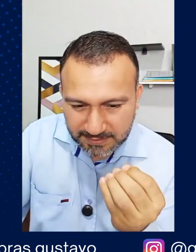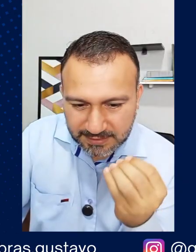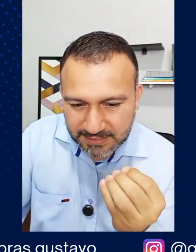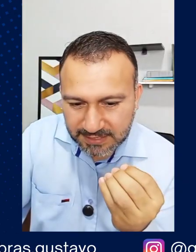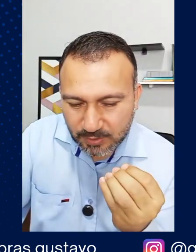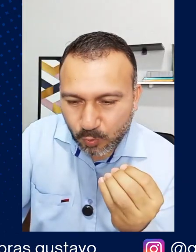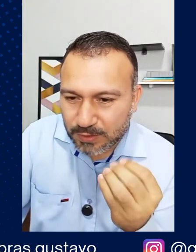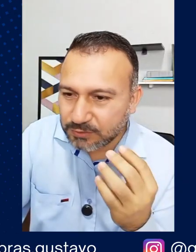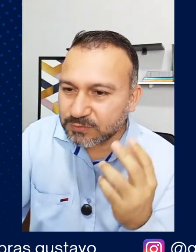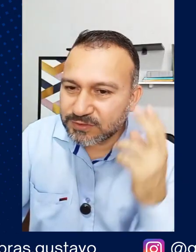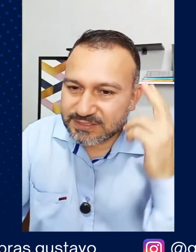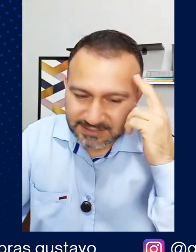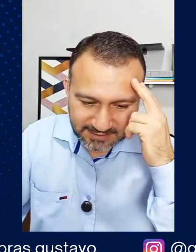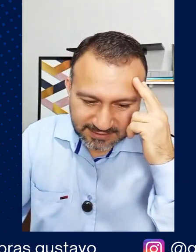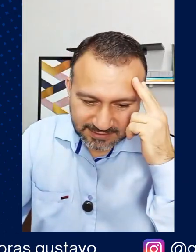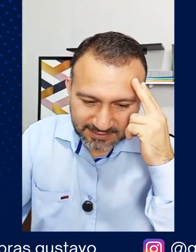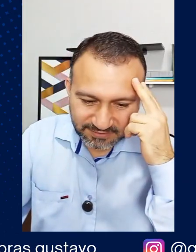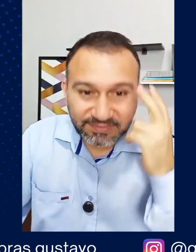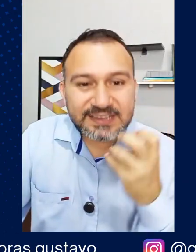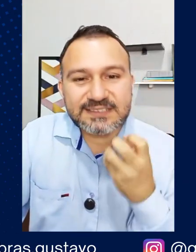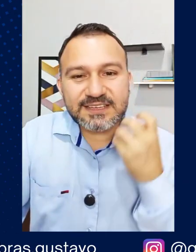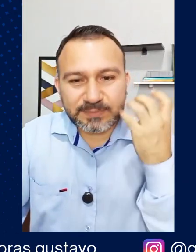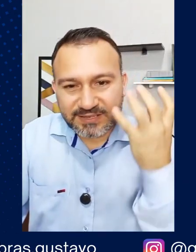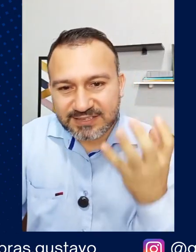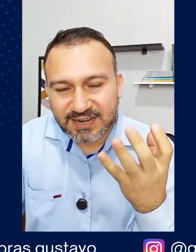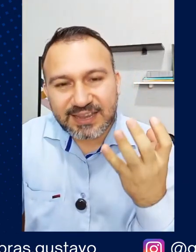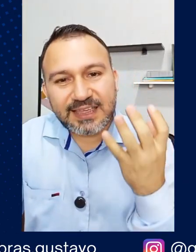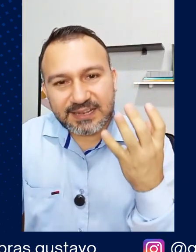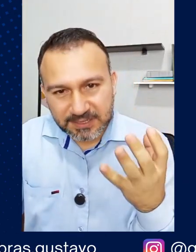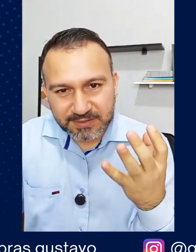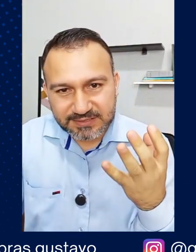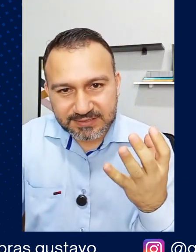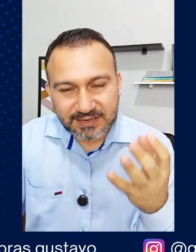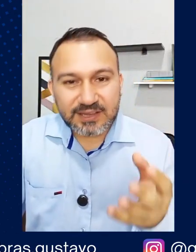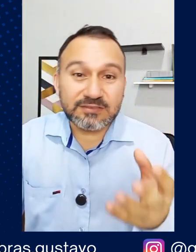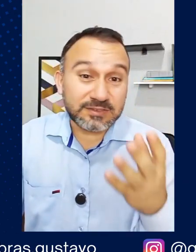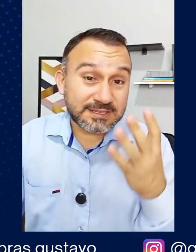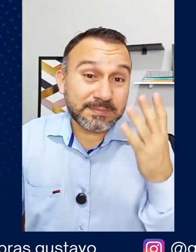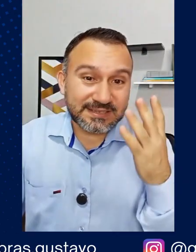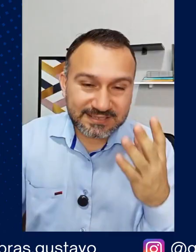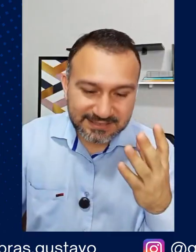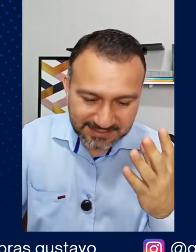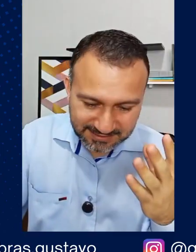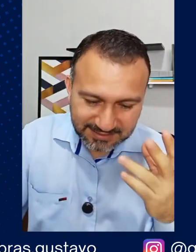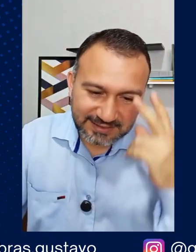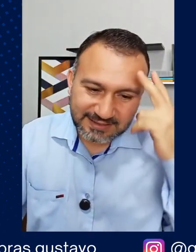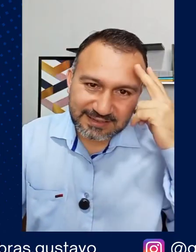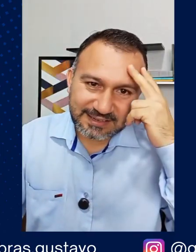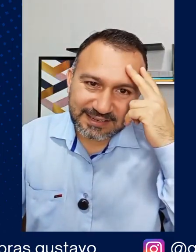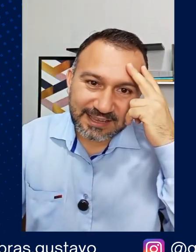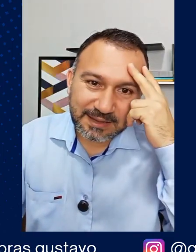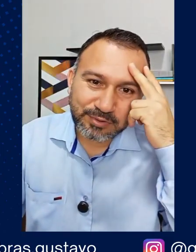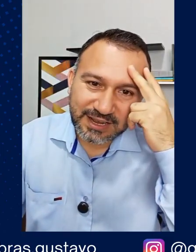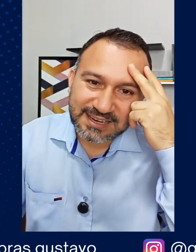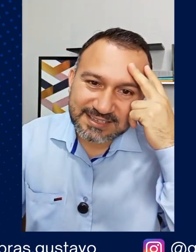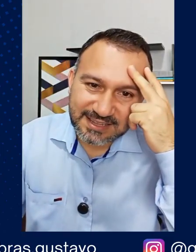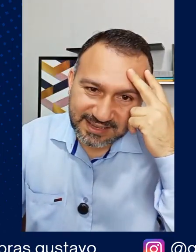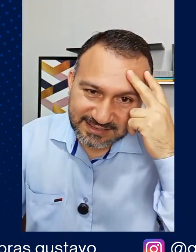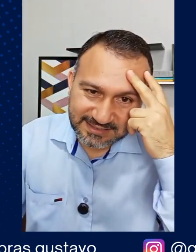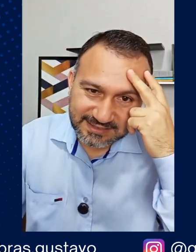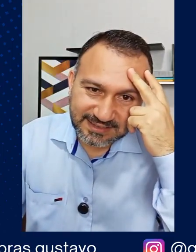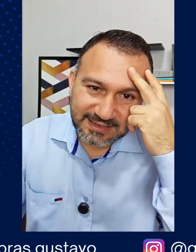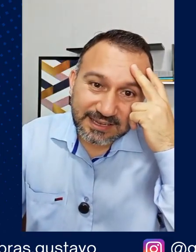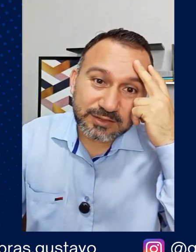você que quando você vai se expressar em libras, você precisa elaborar